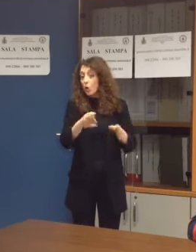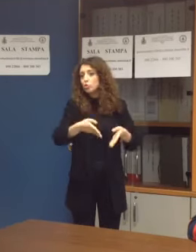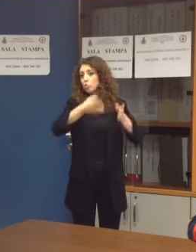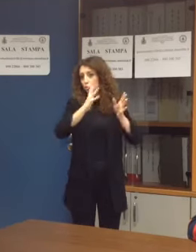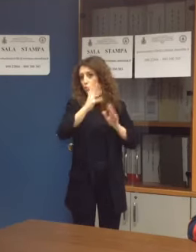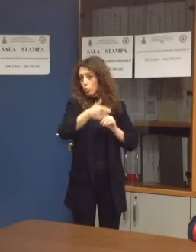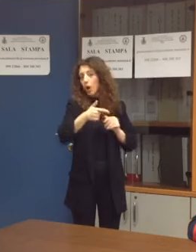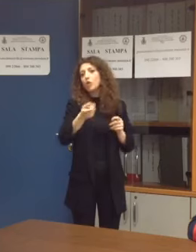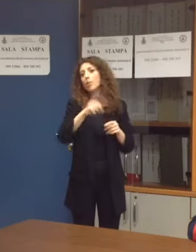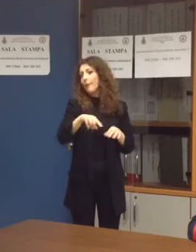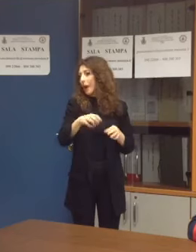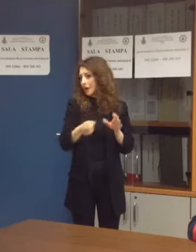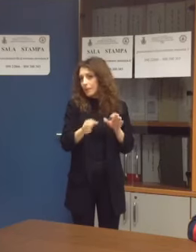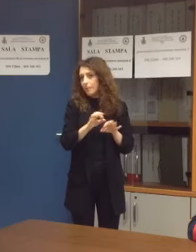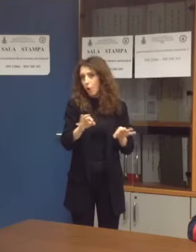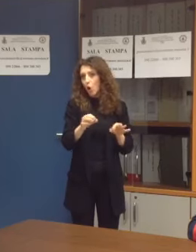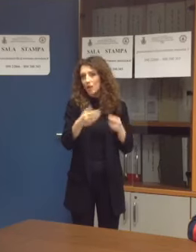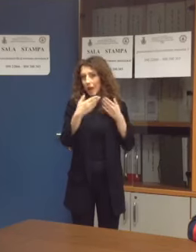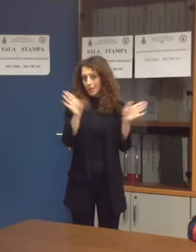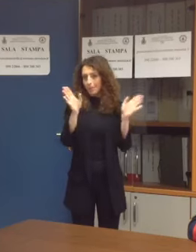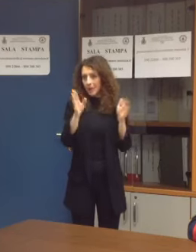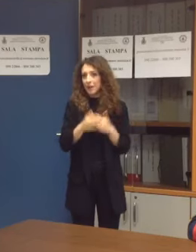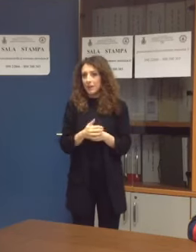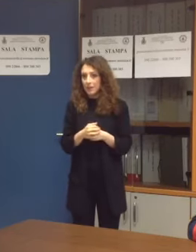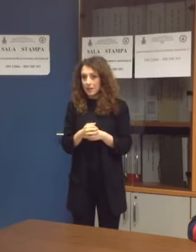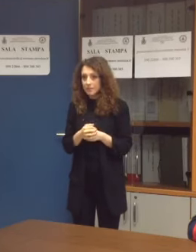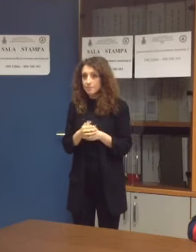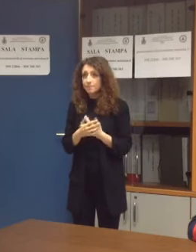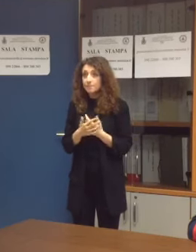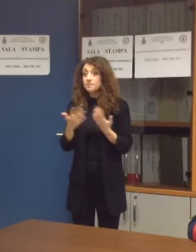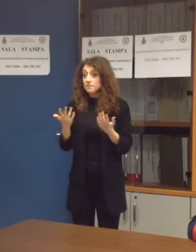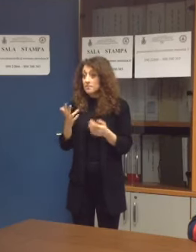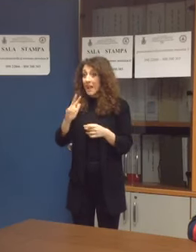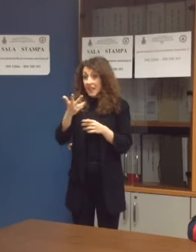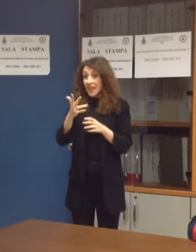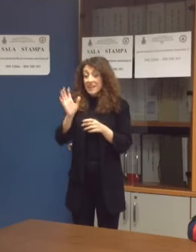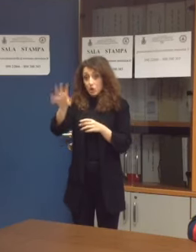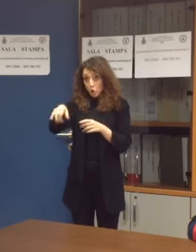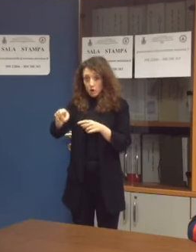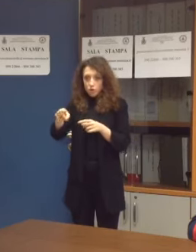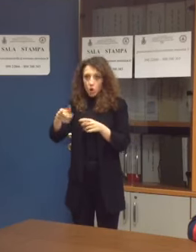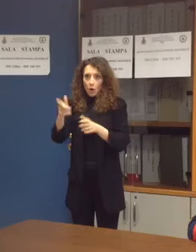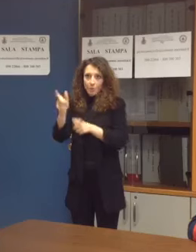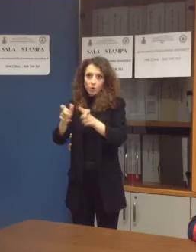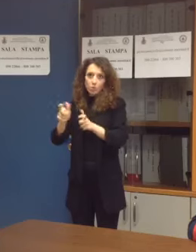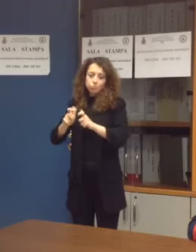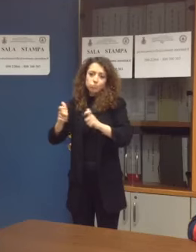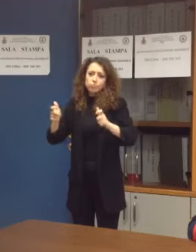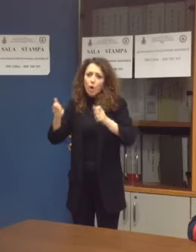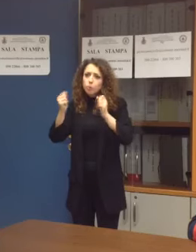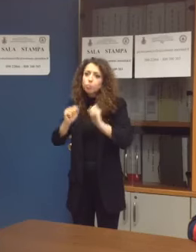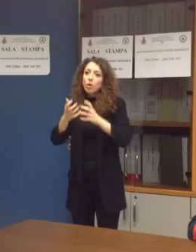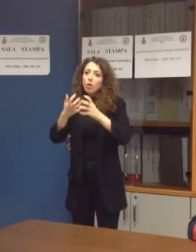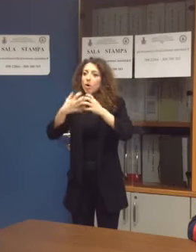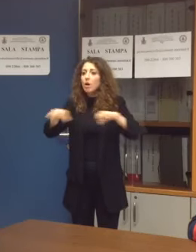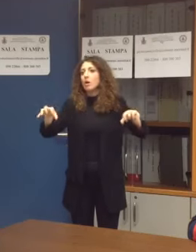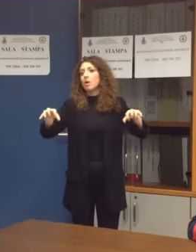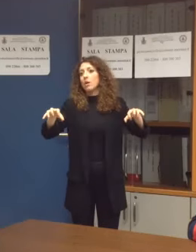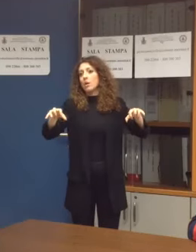attiva, quindi anche quella presenza più consistente che c'era anche nella terza circoscrizione può invece adesso